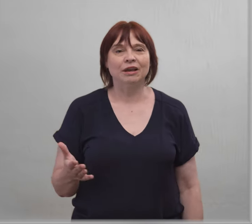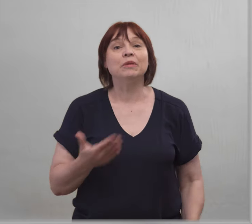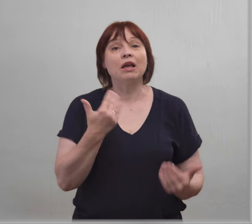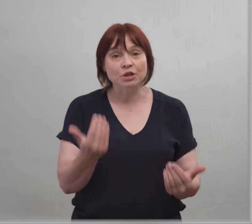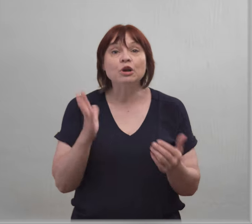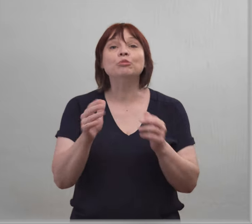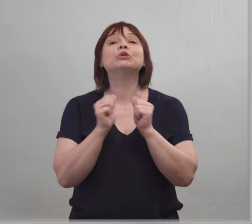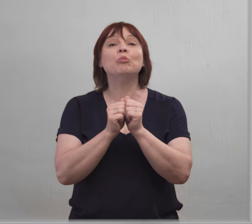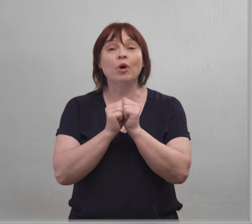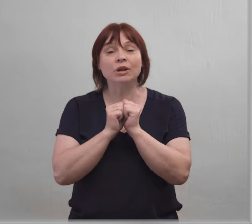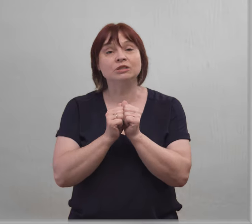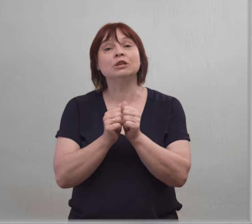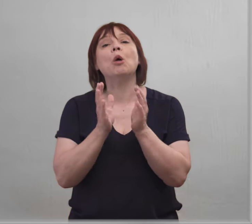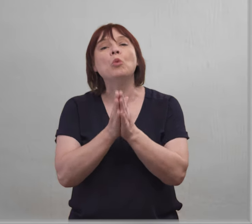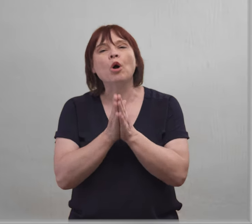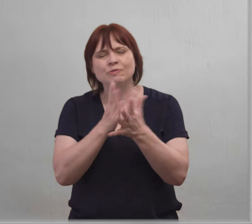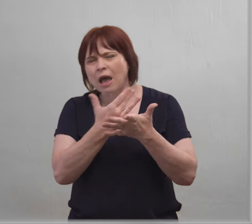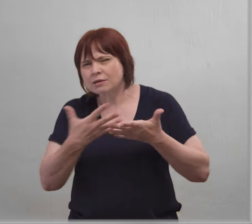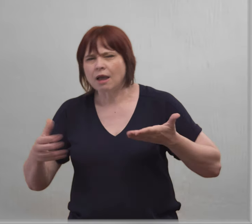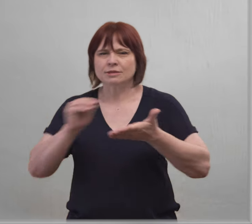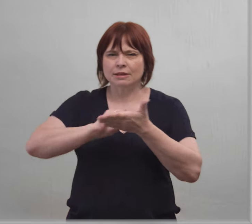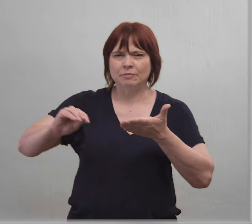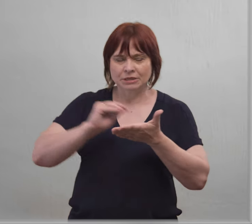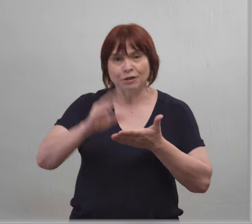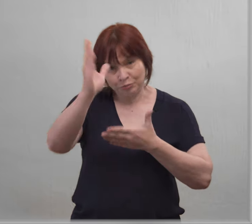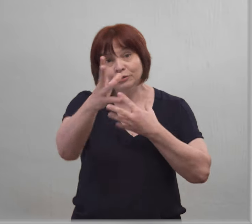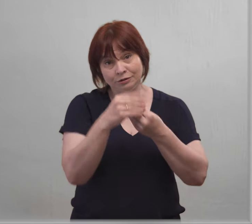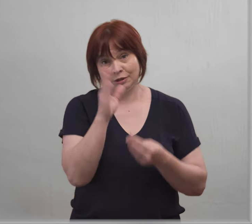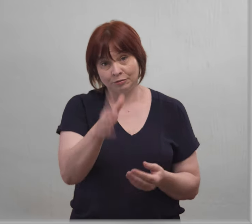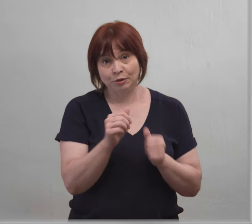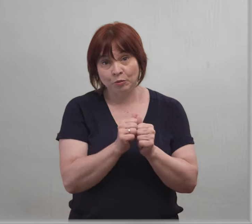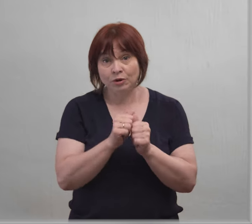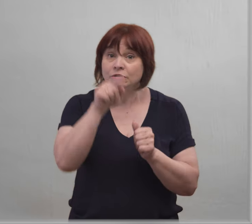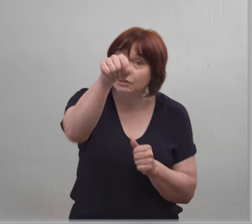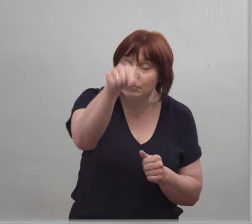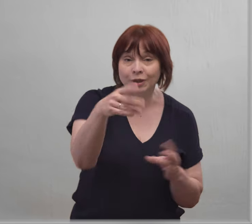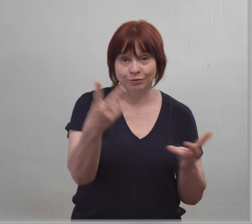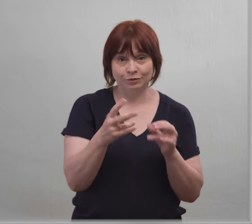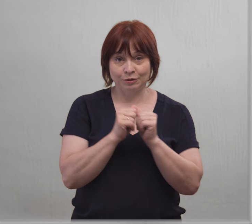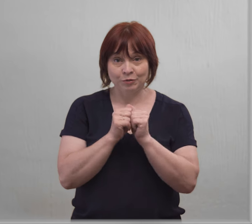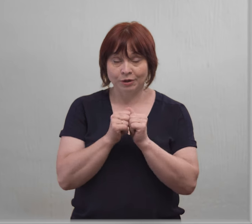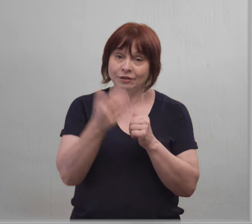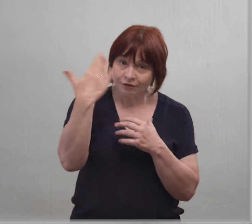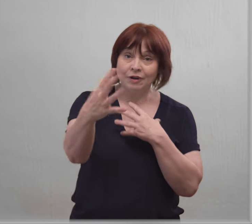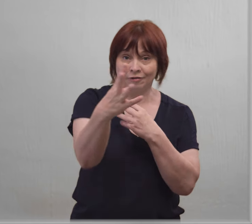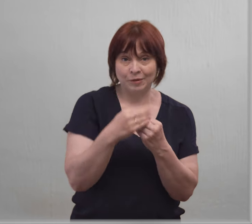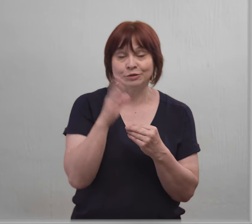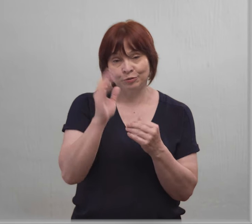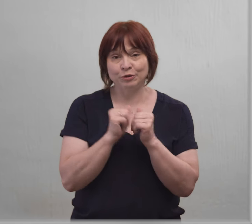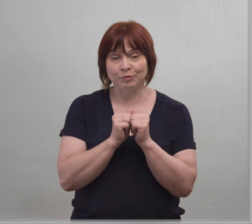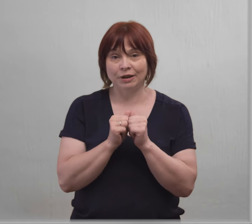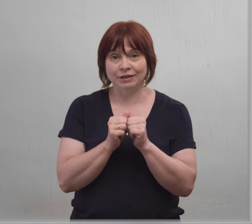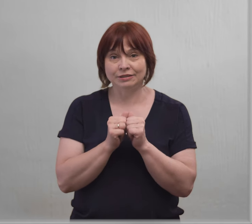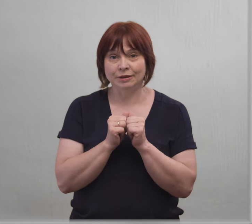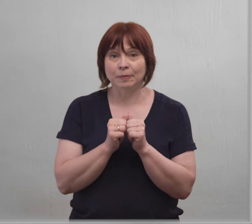И поэтому будь также с нами в этой молитве. Пусть Господь благословит всех нас. Да, и мы переходим к вашим молитвенным